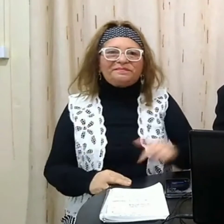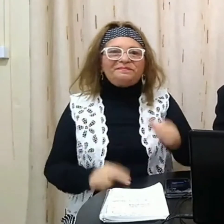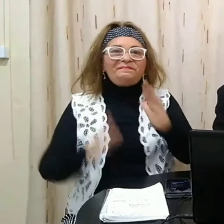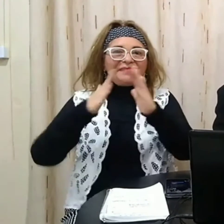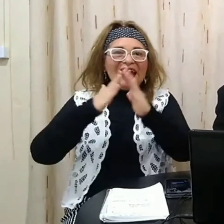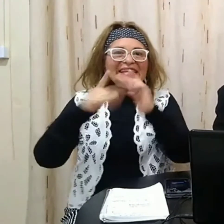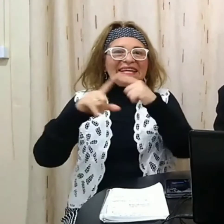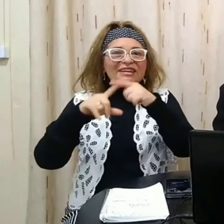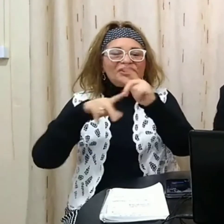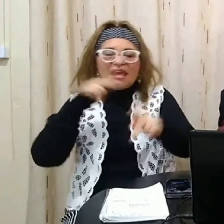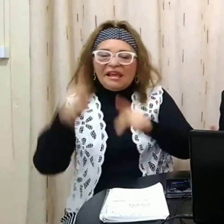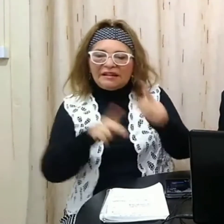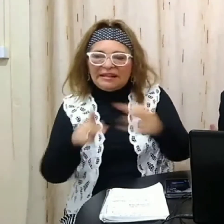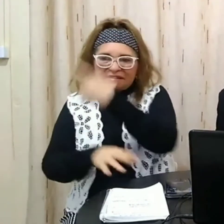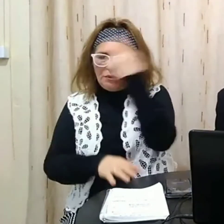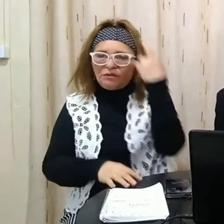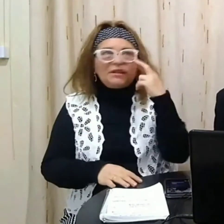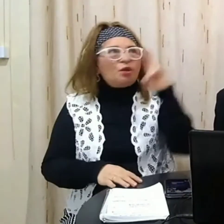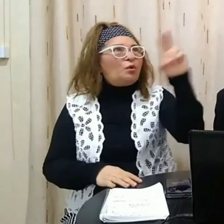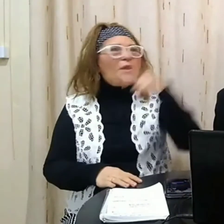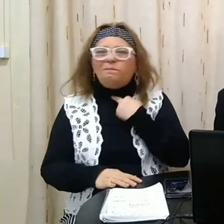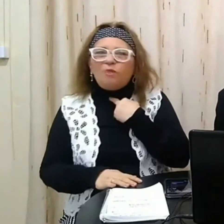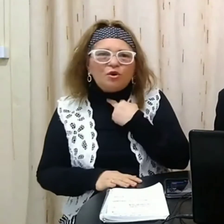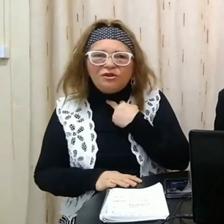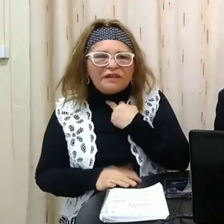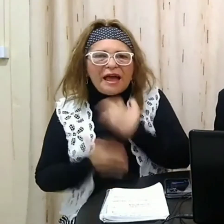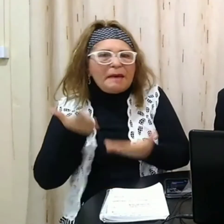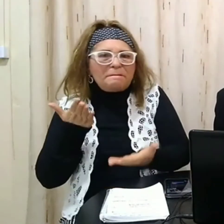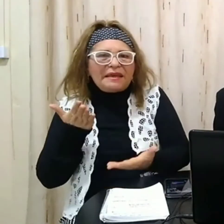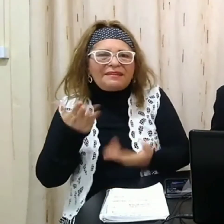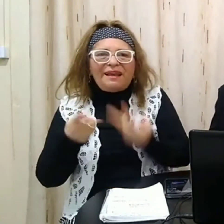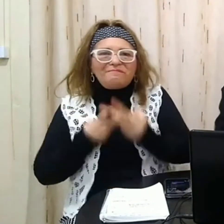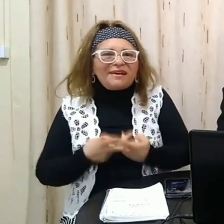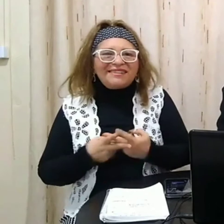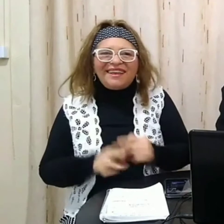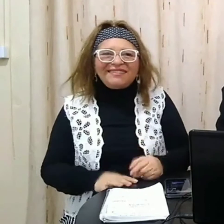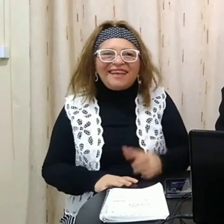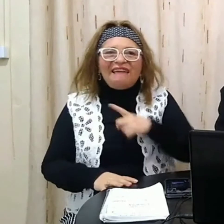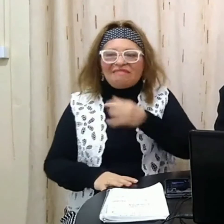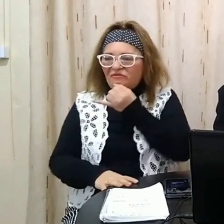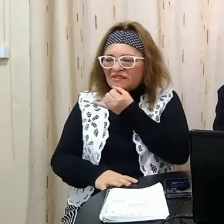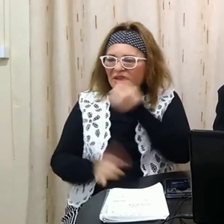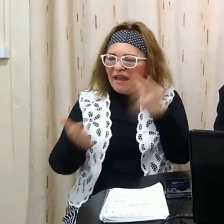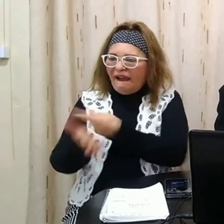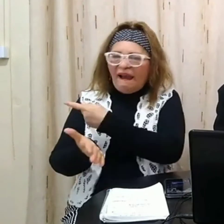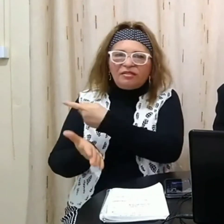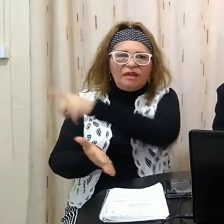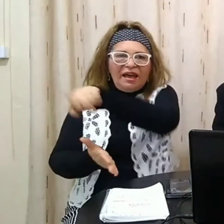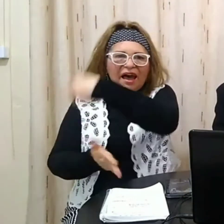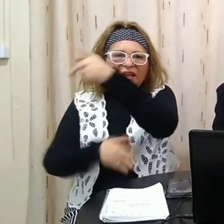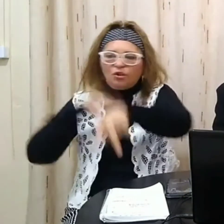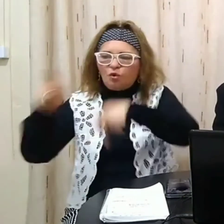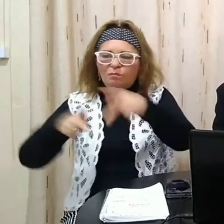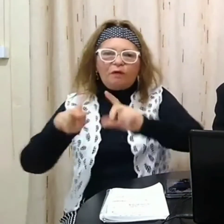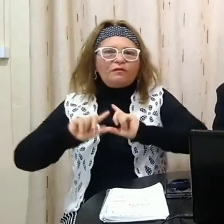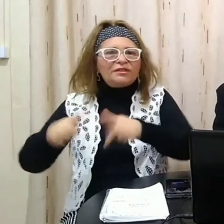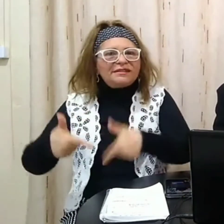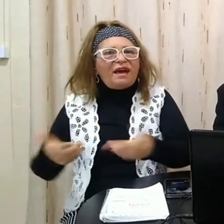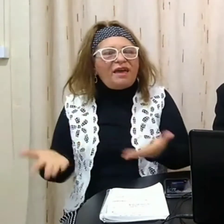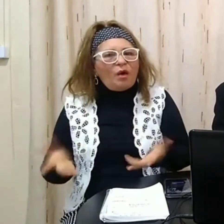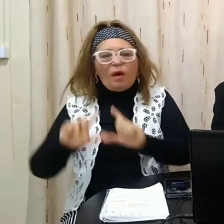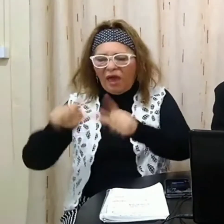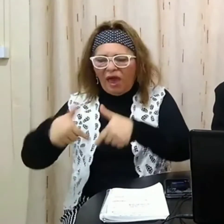ficar impaciente. Já viu esse exemplo negativo? Já viu esse exemplo errado da nação de Israel? E os exemplos errados que